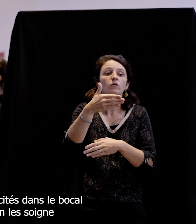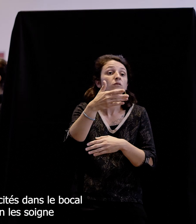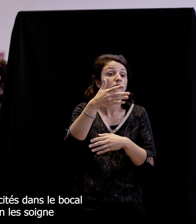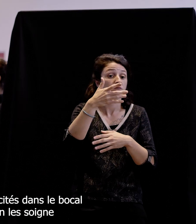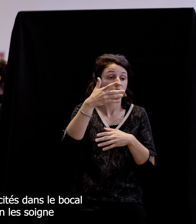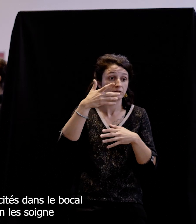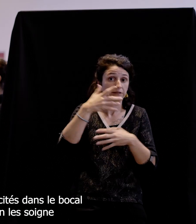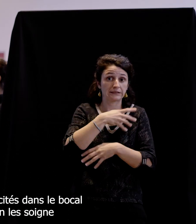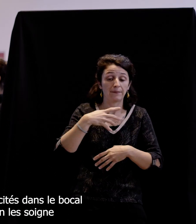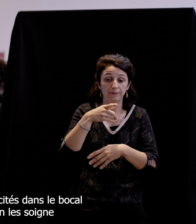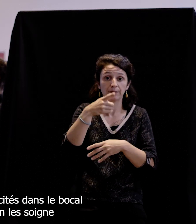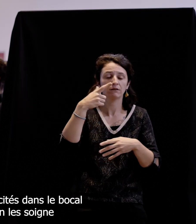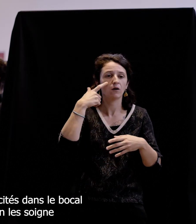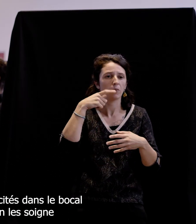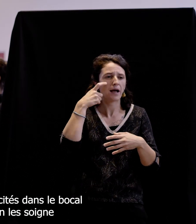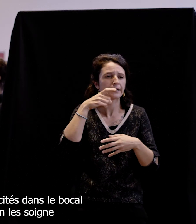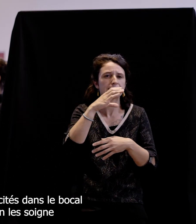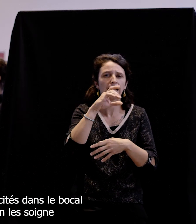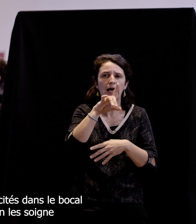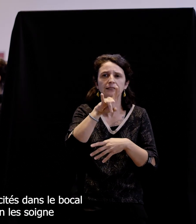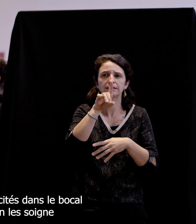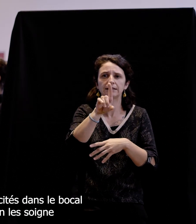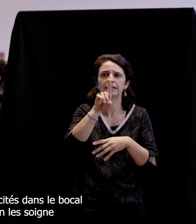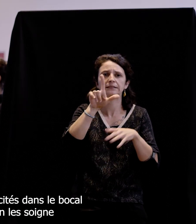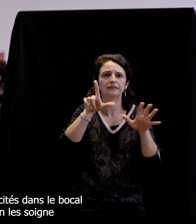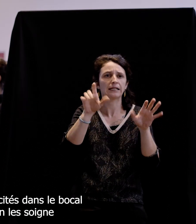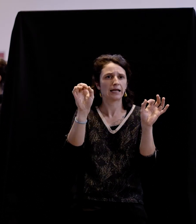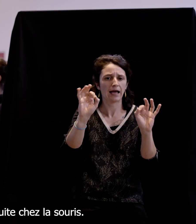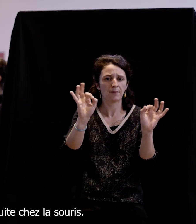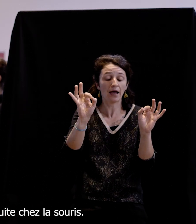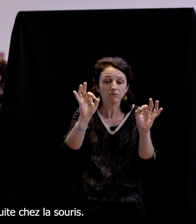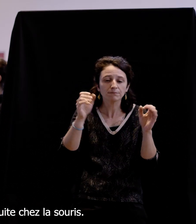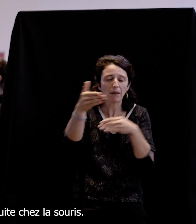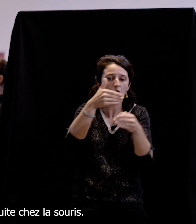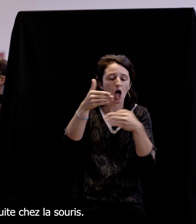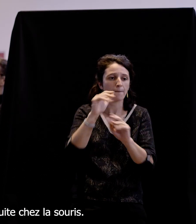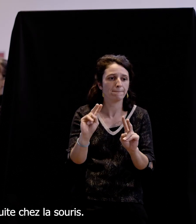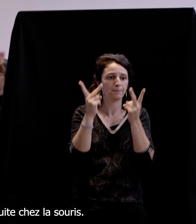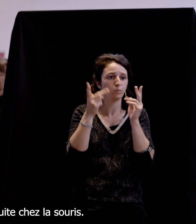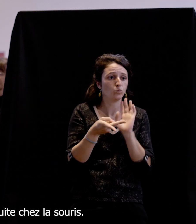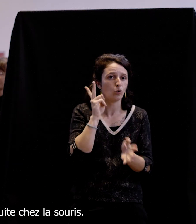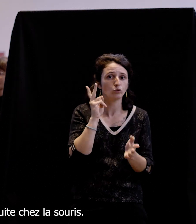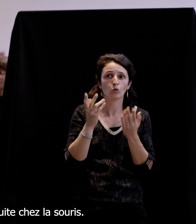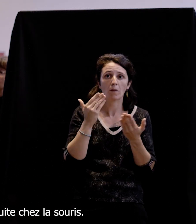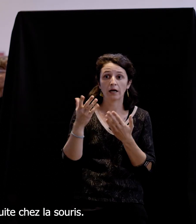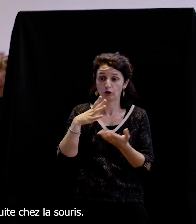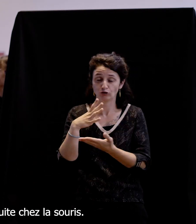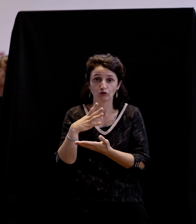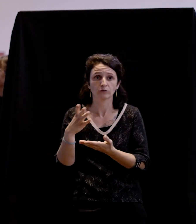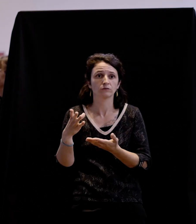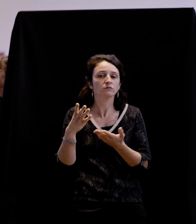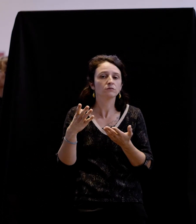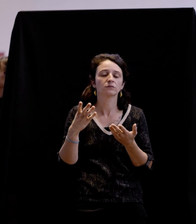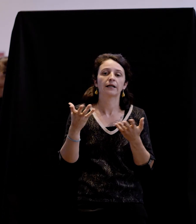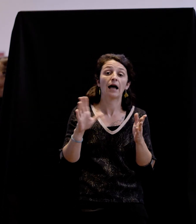CHD7, ils sont plus excités dans le bocal, hein, et que quand on les soigne, parce que on a été ensuite chez la souris,